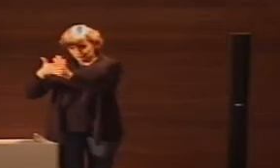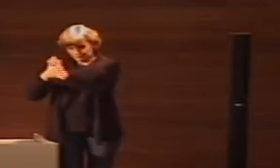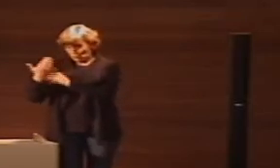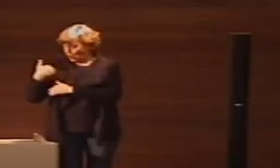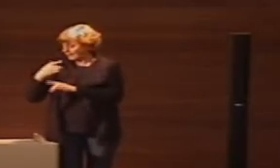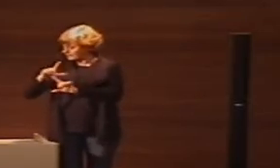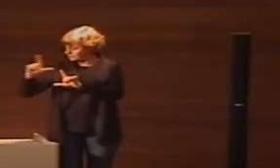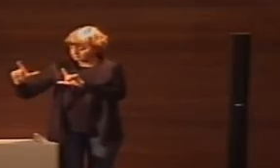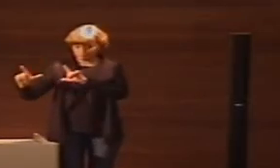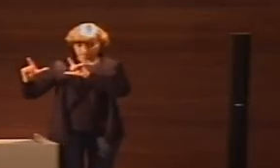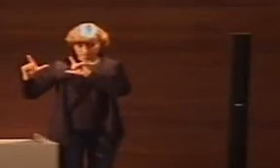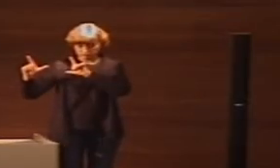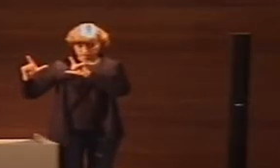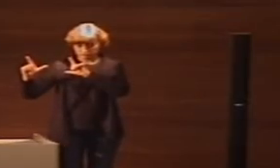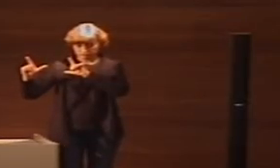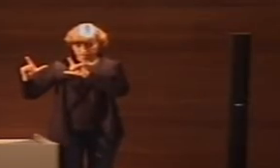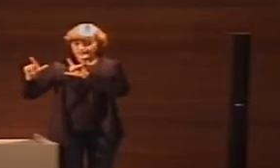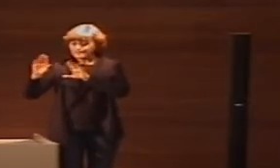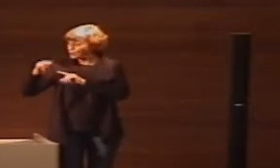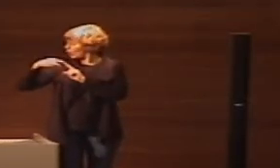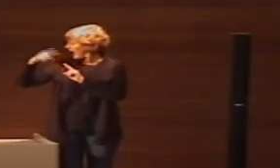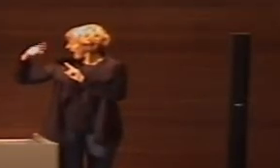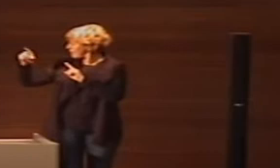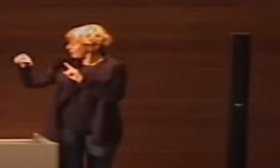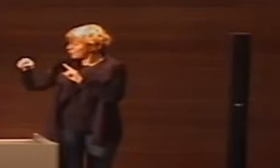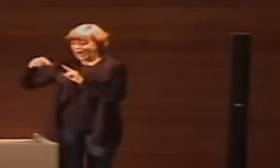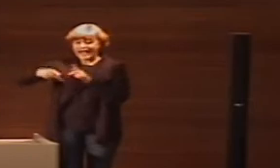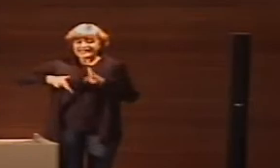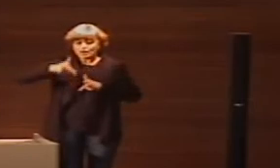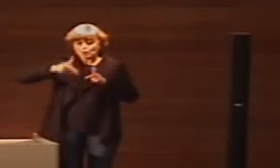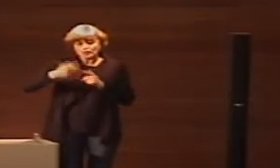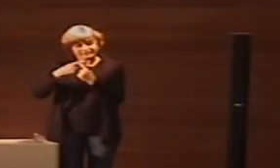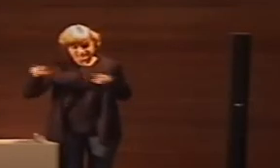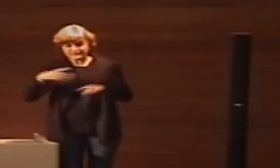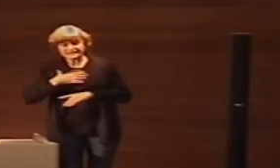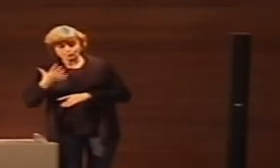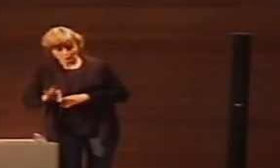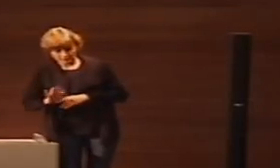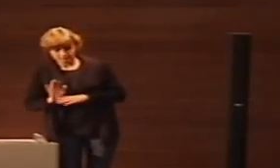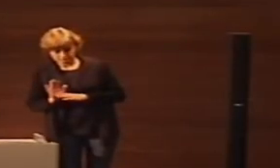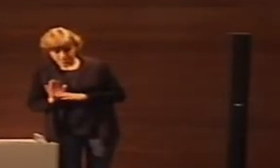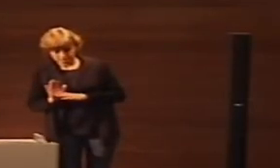decía. Pero este es un gráfico que a lo mejor lo haces aquí y te da un resultado completamente diferente, ¿no?